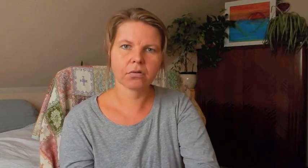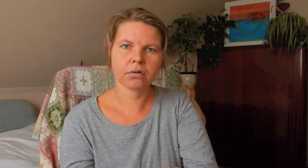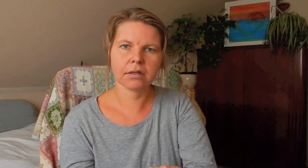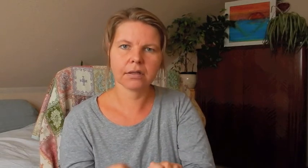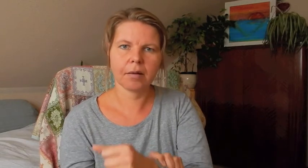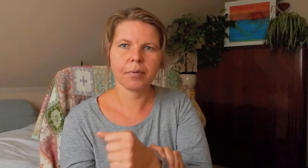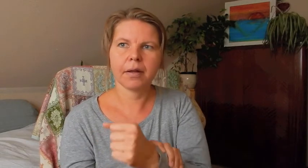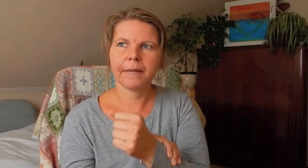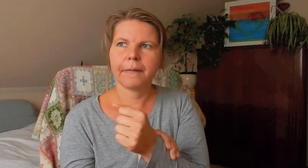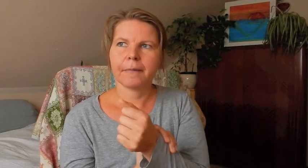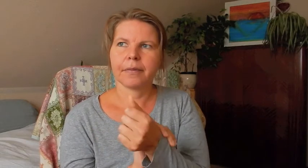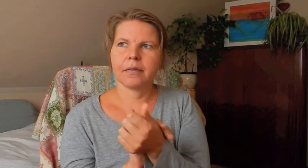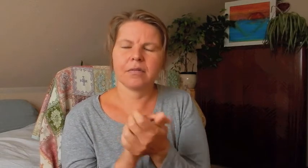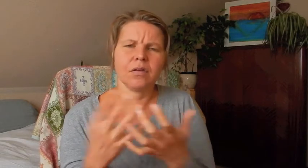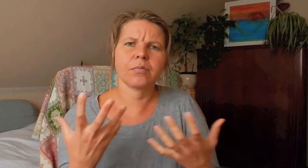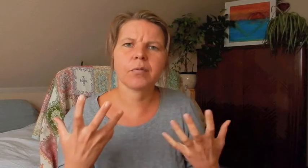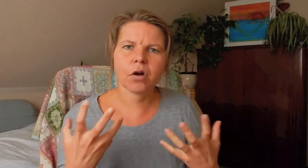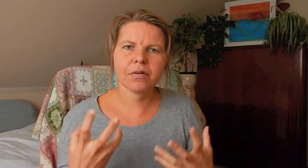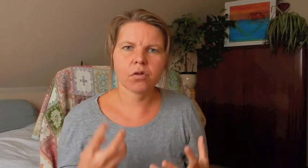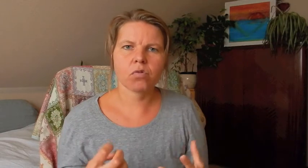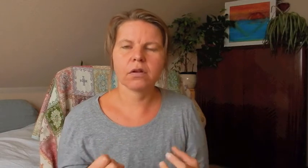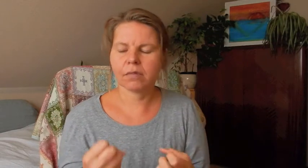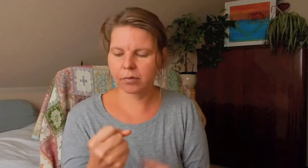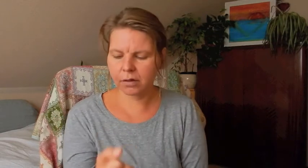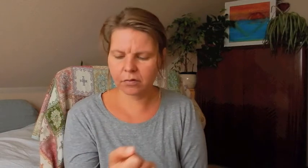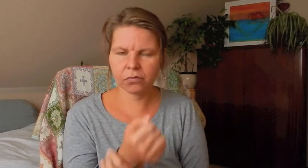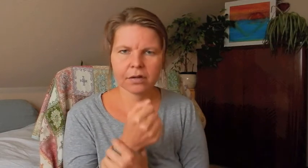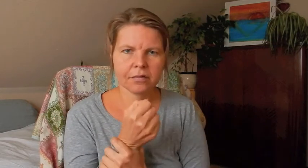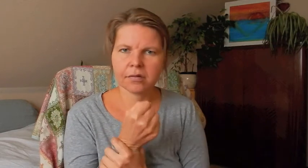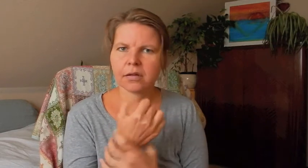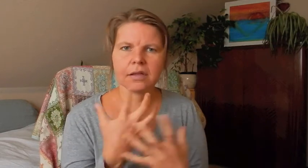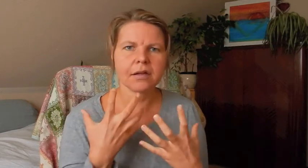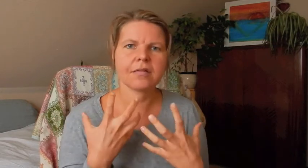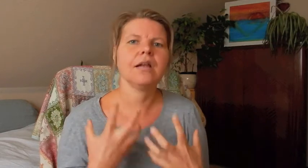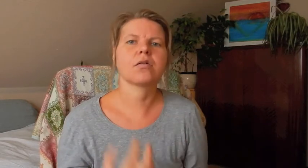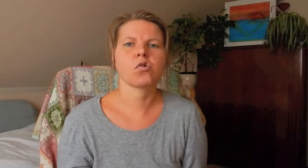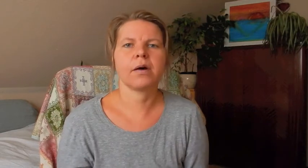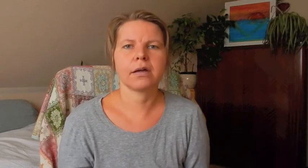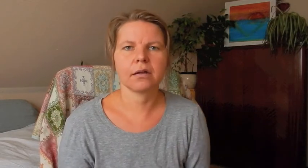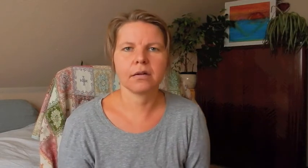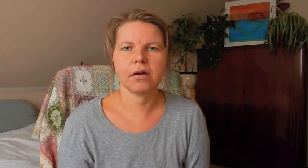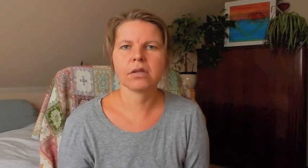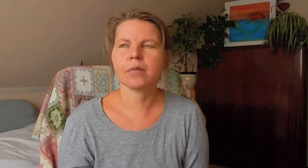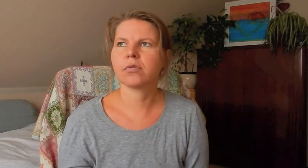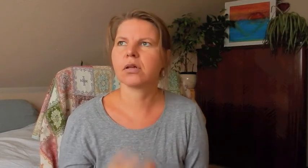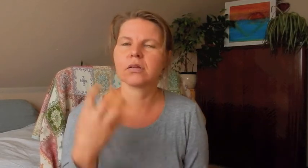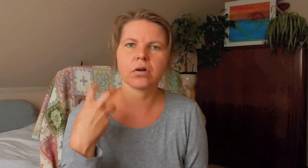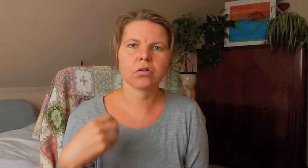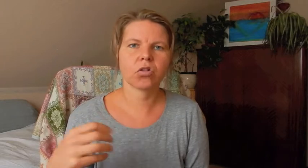Gewalterfahrungen, die ich habe, dass die aus meinem Körper verschwinden, weil ich immer das Gefühl hatte, sie sind in jeder Zelle gespeichert. Ja, und ich habe es wirklich dort